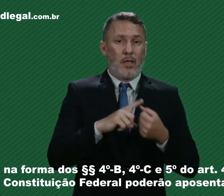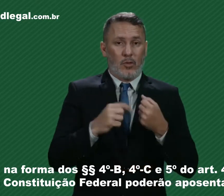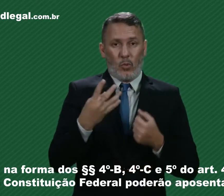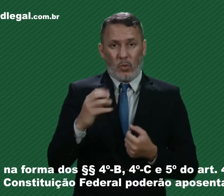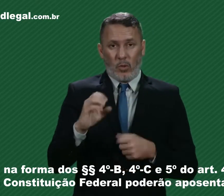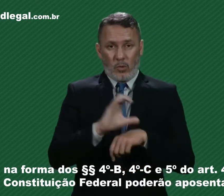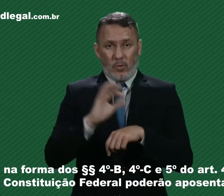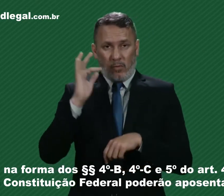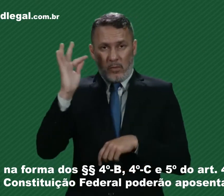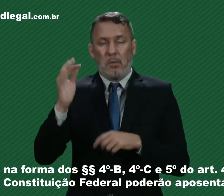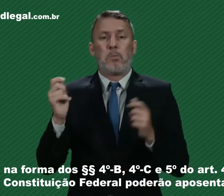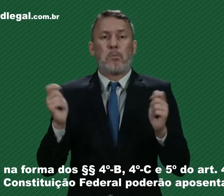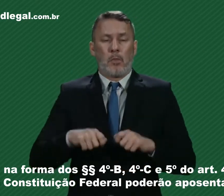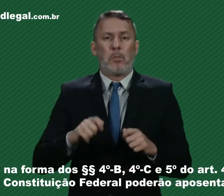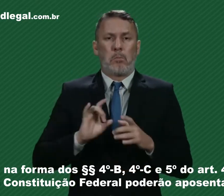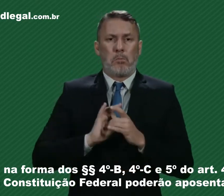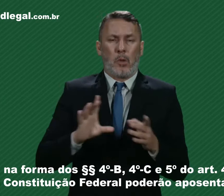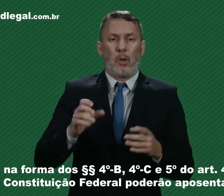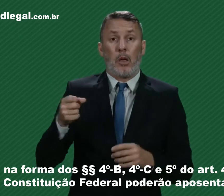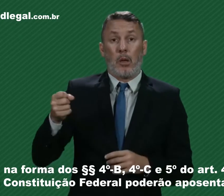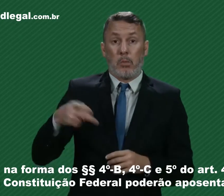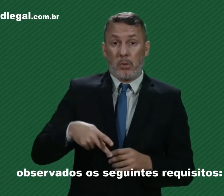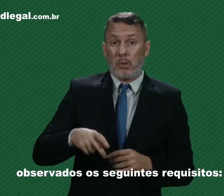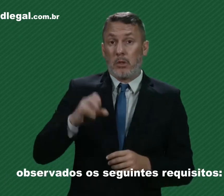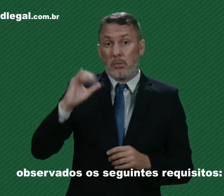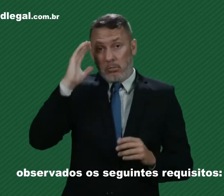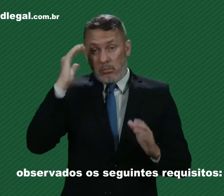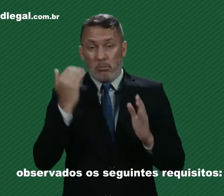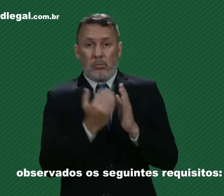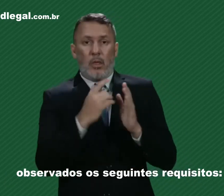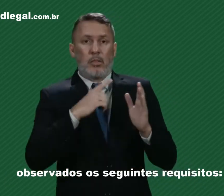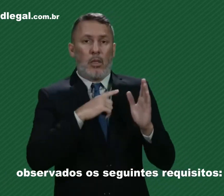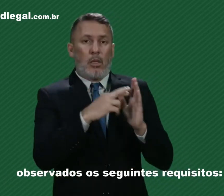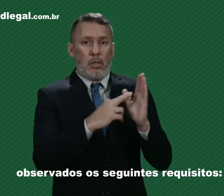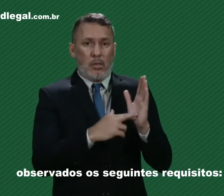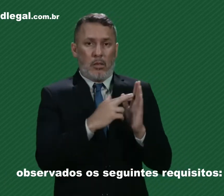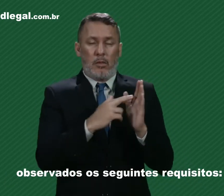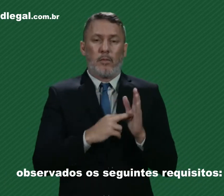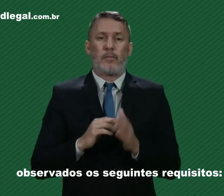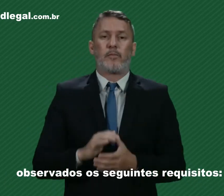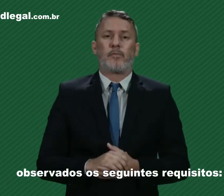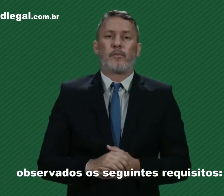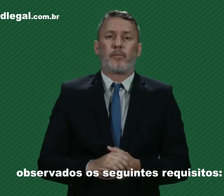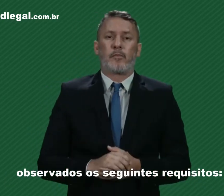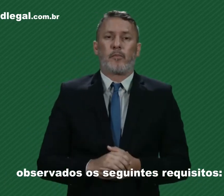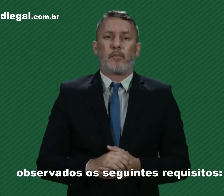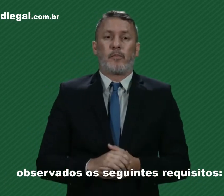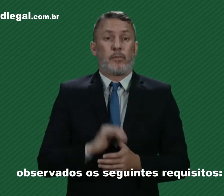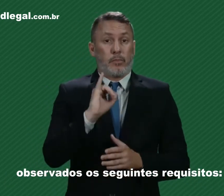da Constituição Federal poderão aposentar-se observados os seguintes requisitos.